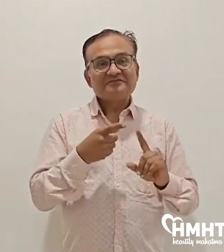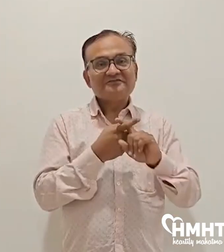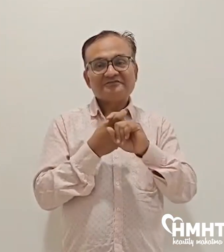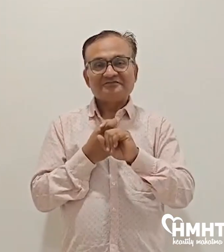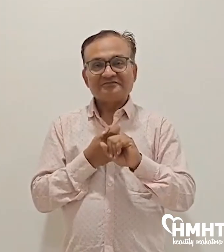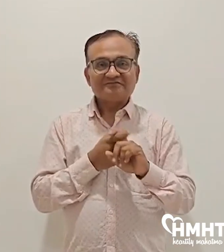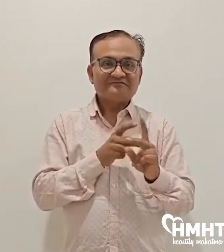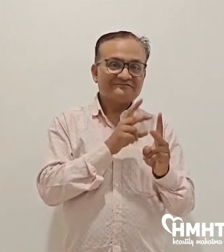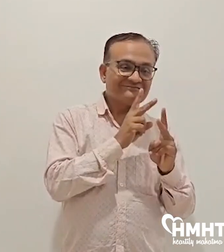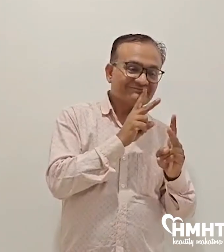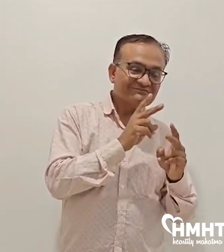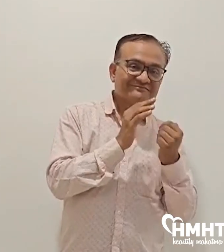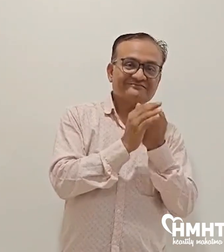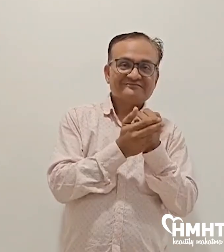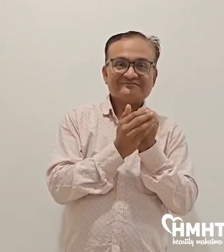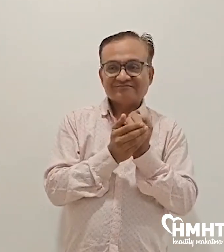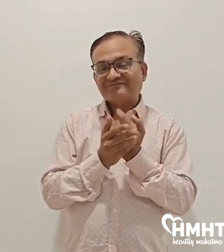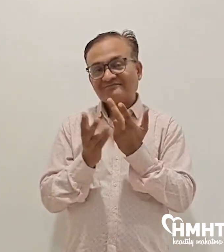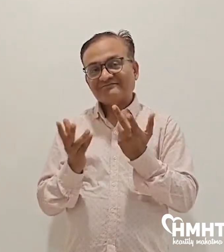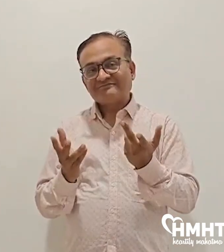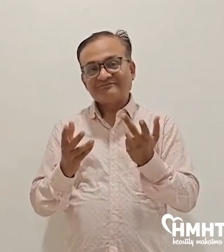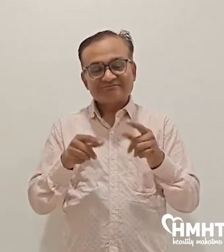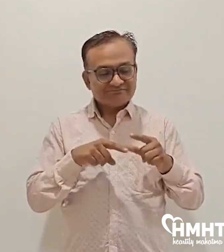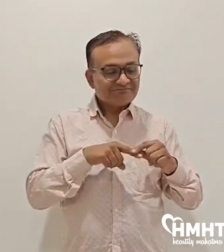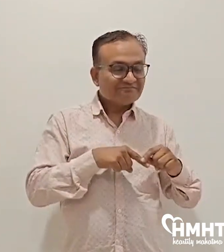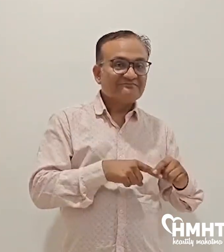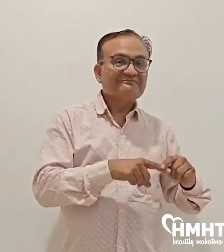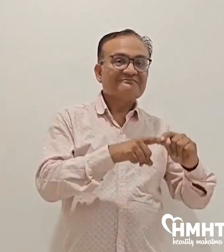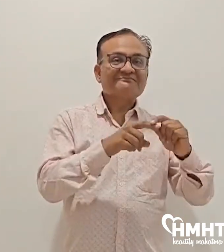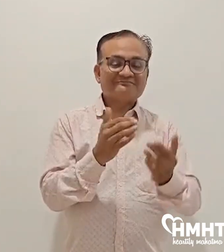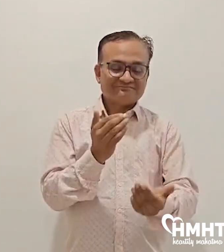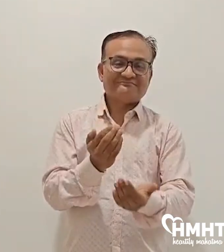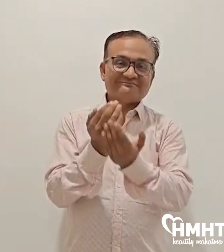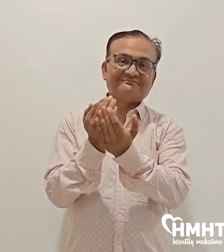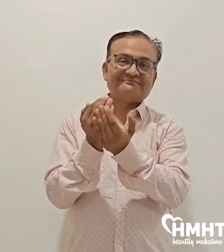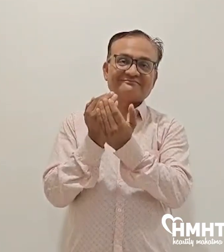તમે જ્યારે નાના હતા ત્યારે સ્કૂલમાં તમે લંચ બોક્સમાં શું શું લઈ જતા? ઓહ,